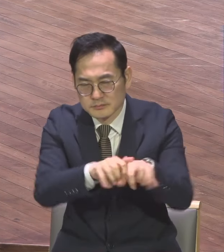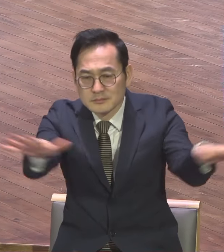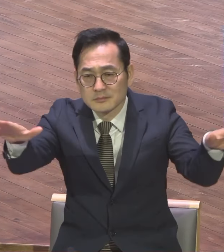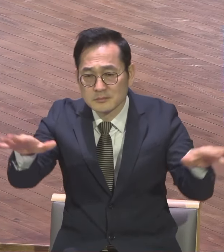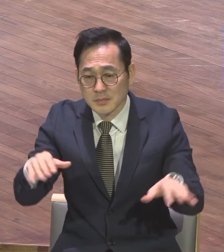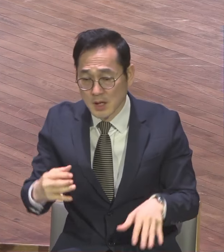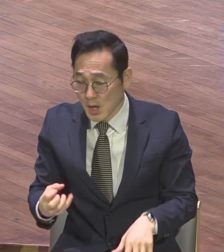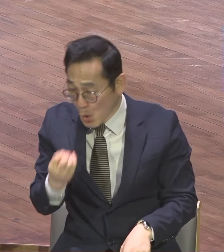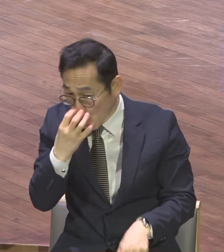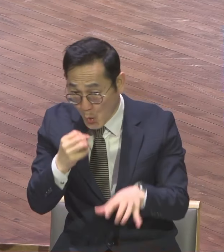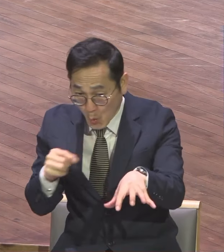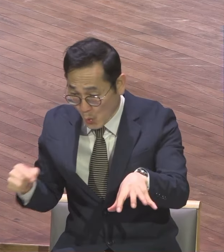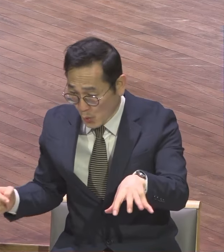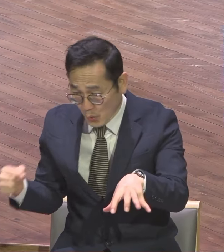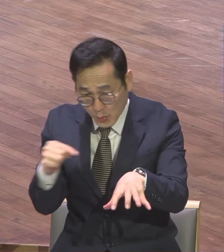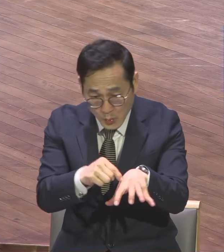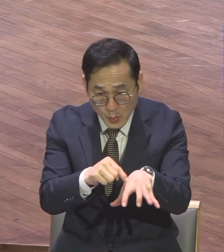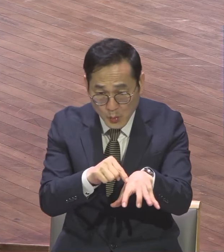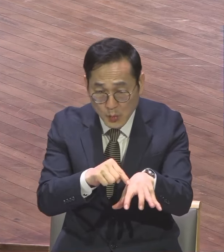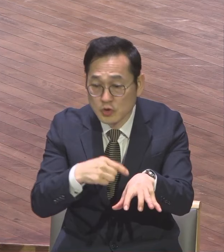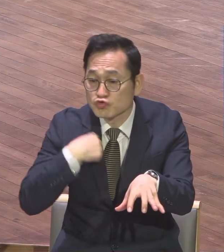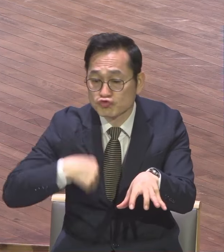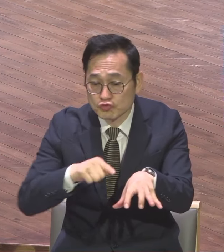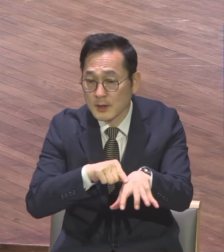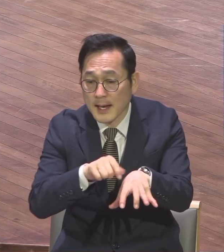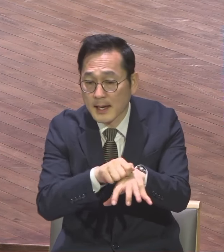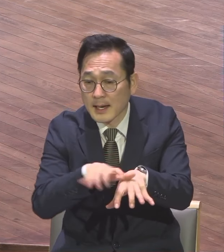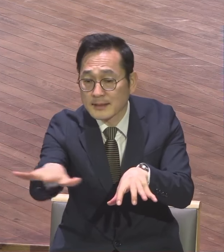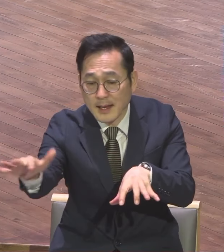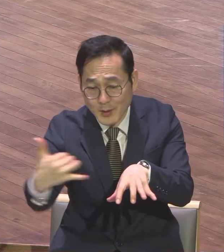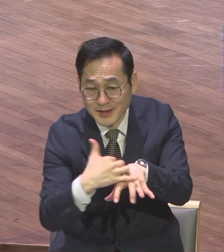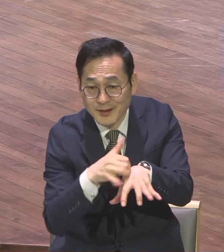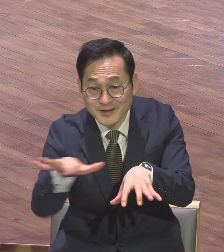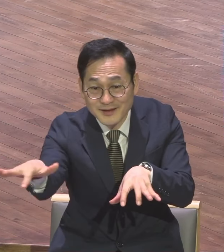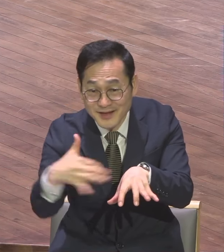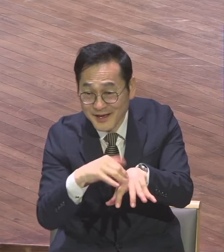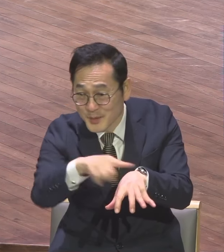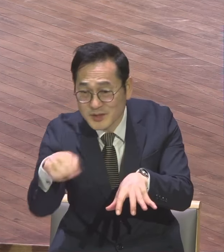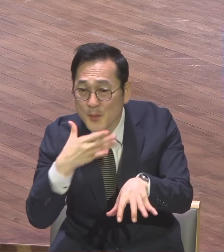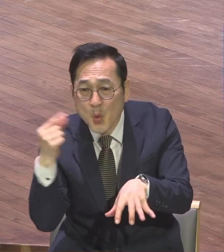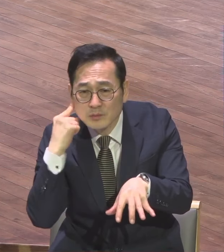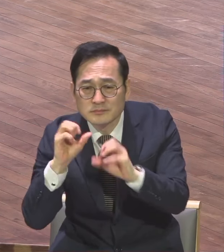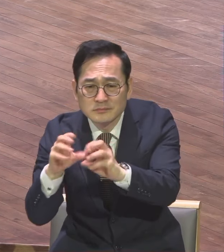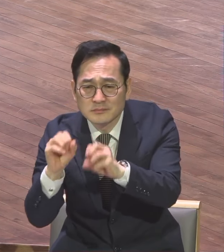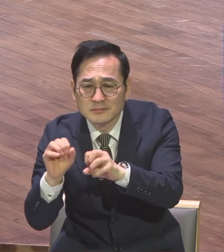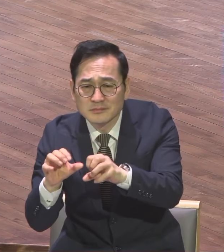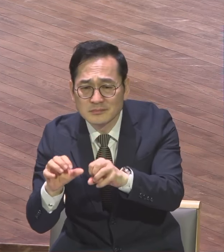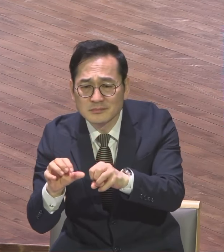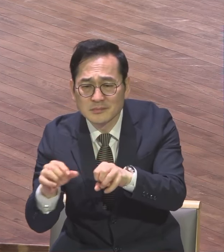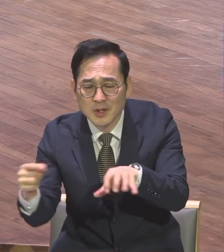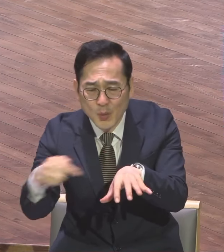중국에 덜락날락하면서 중국 보험을 그렇게 전거했는데